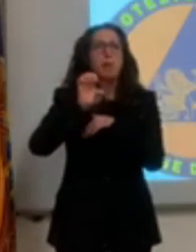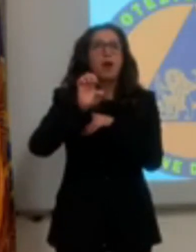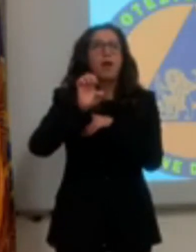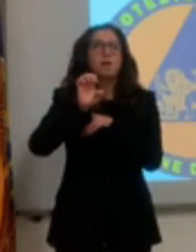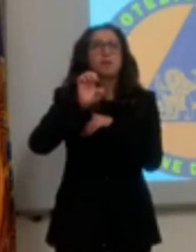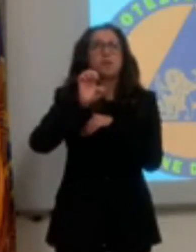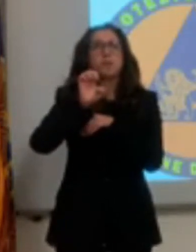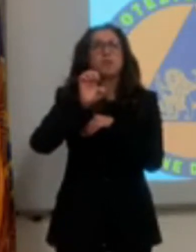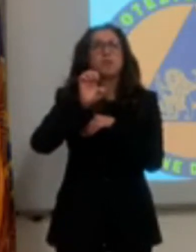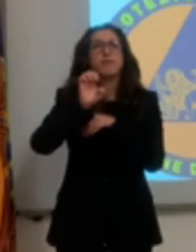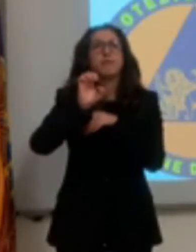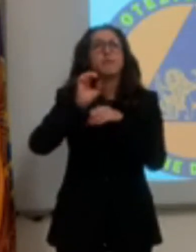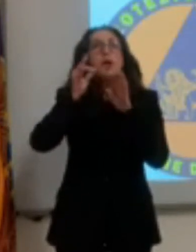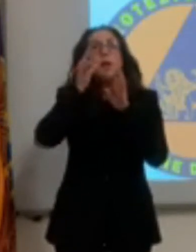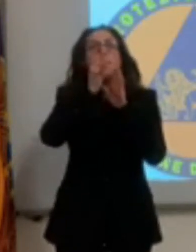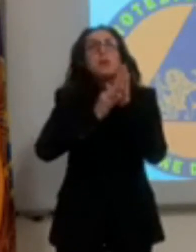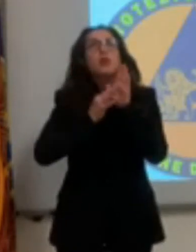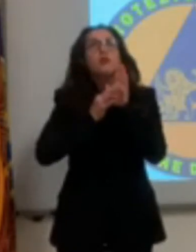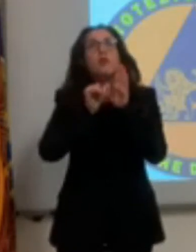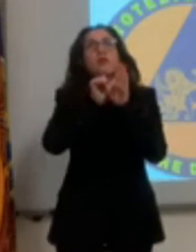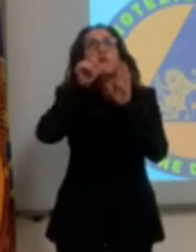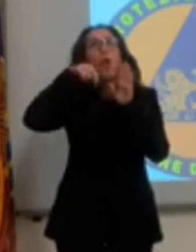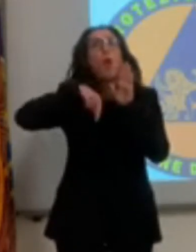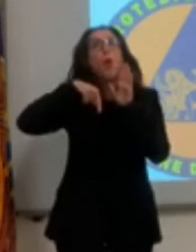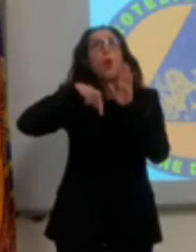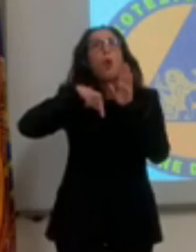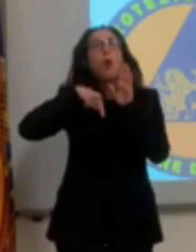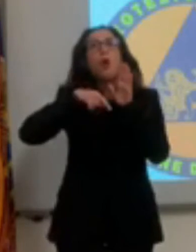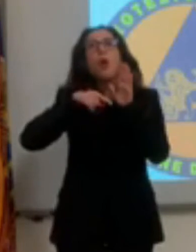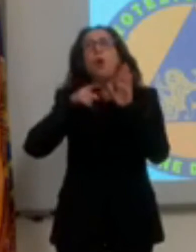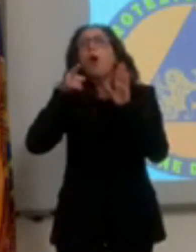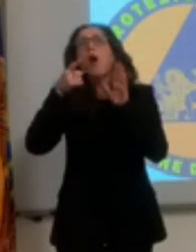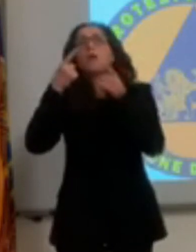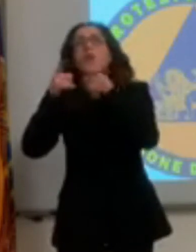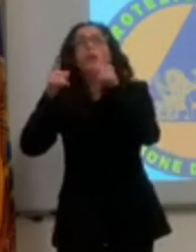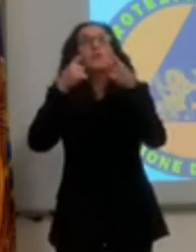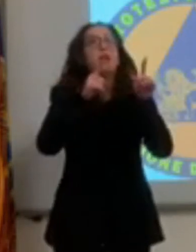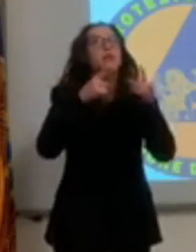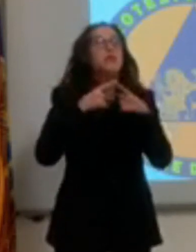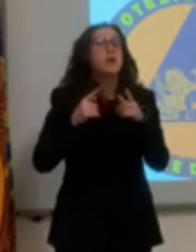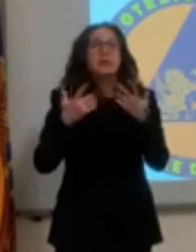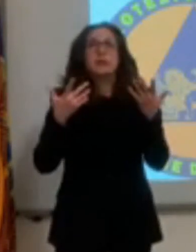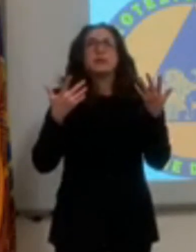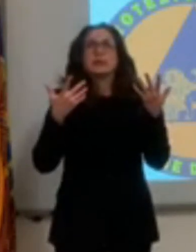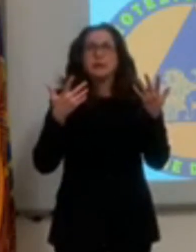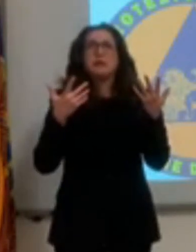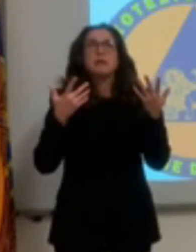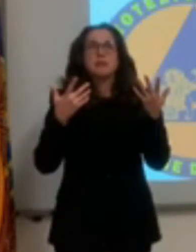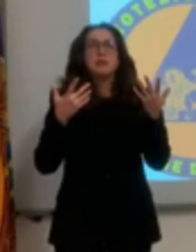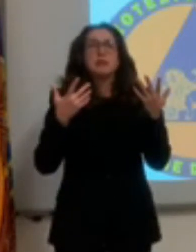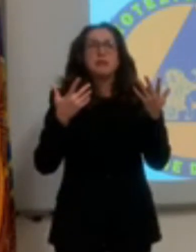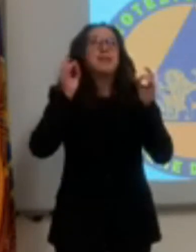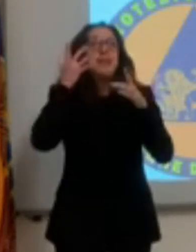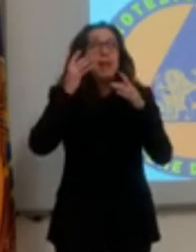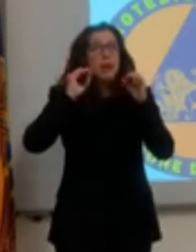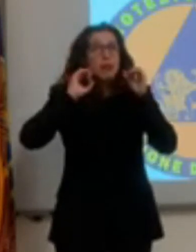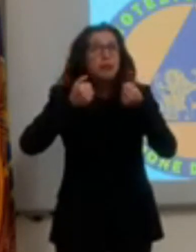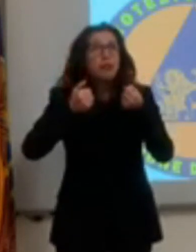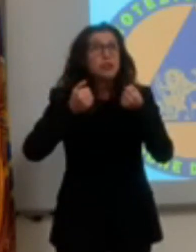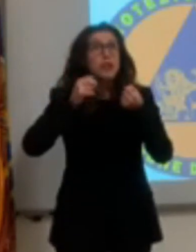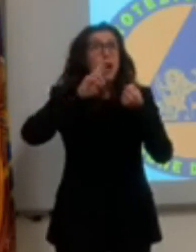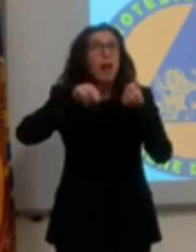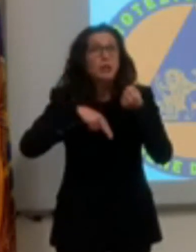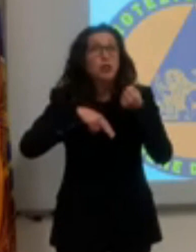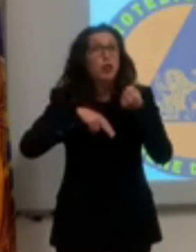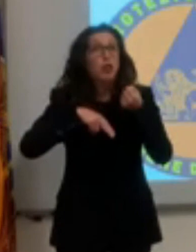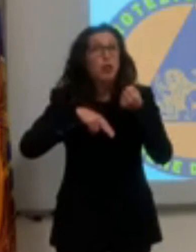rischiano di essere un suicidio la nostra economia datevi una stagione senza sì con gli altri che